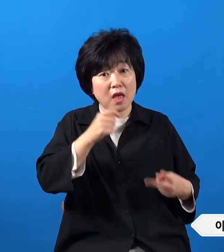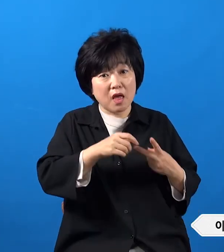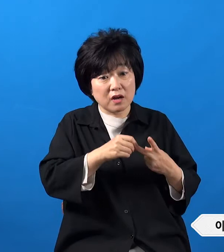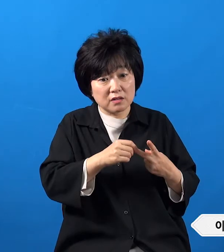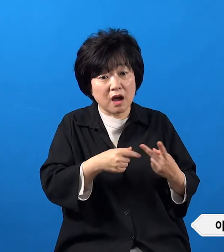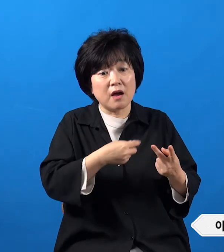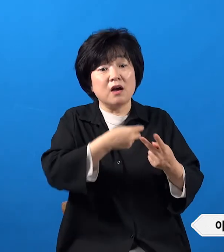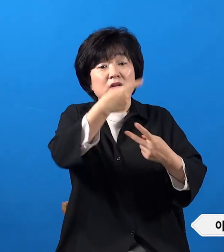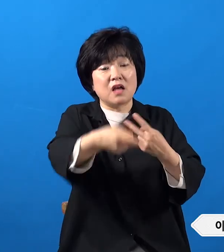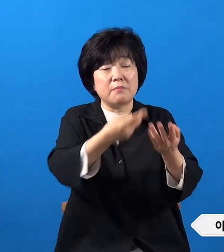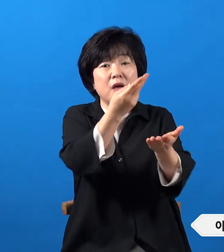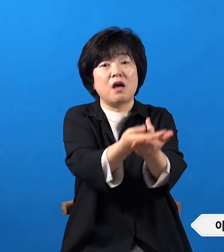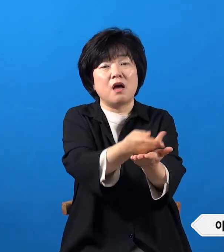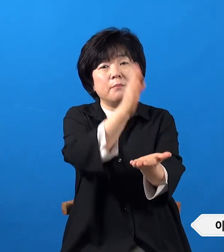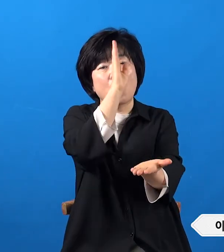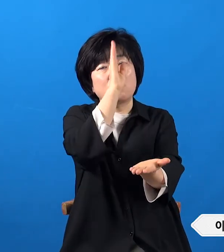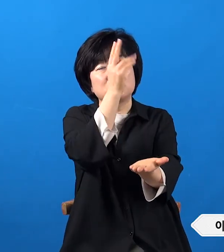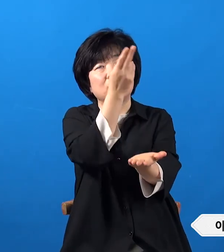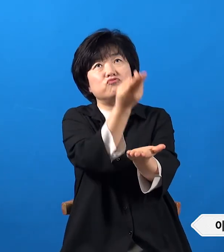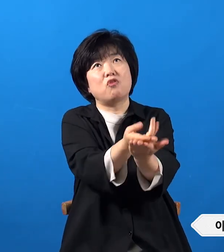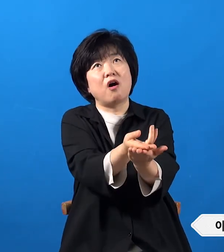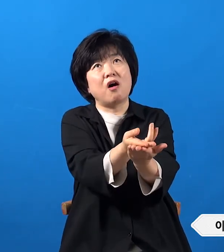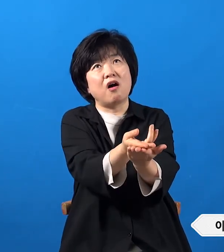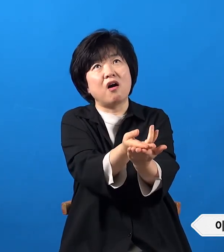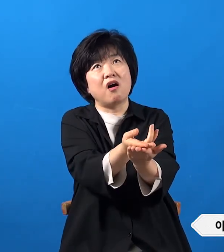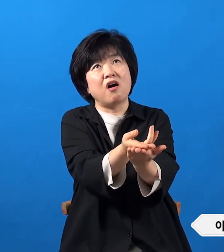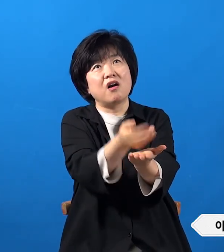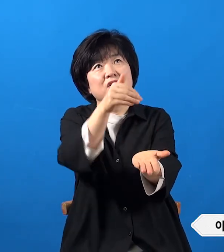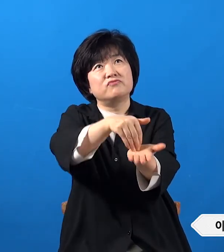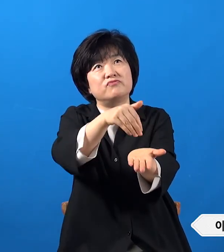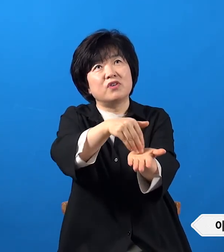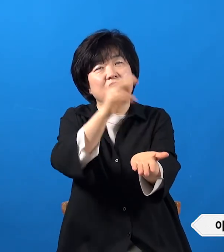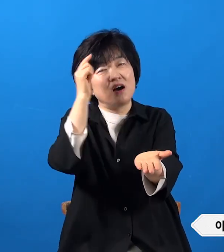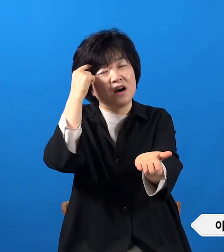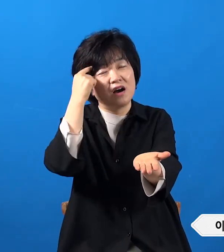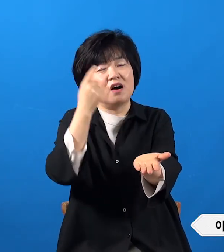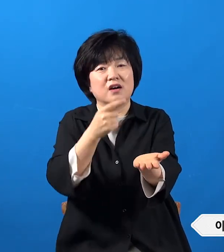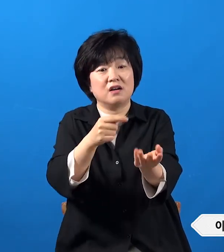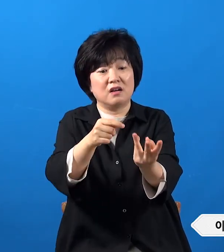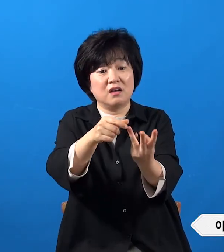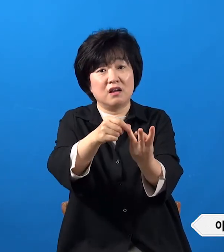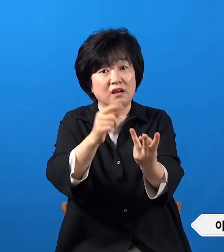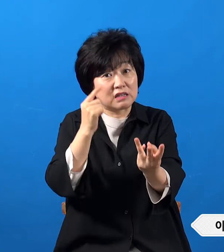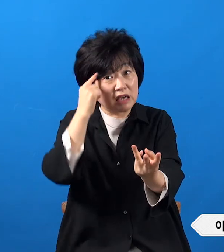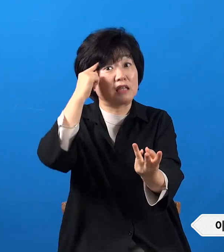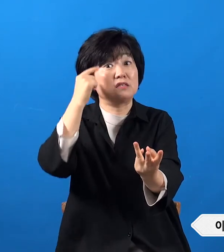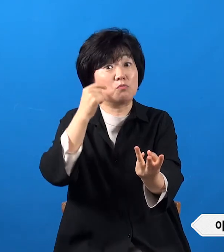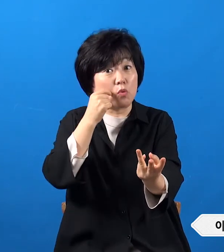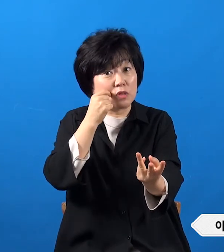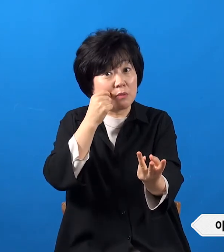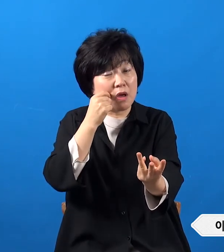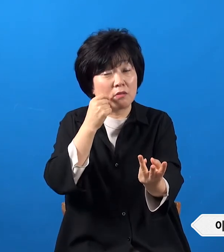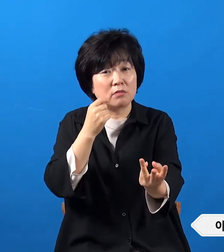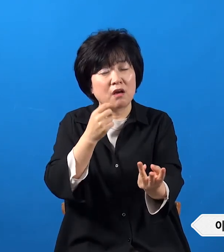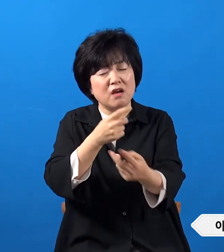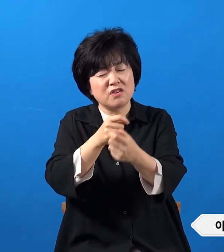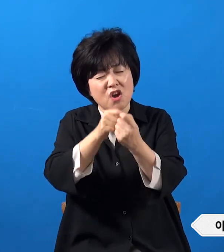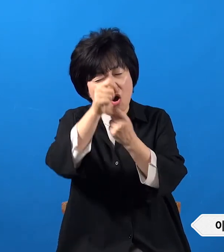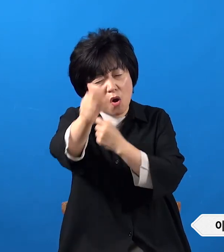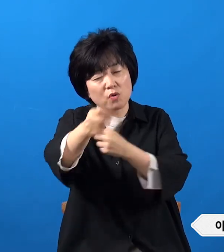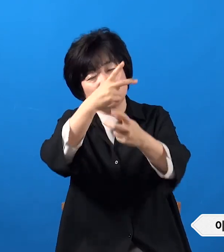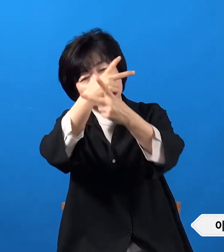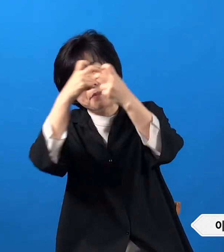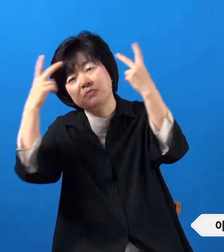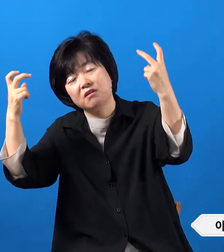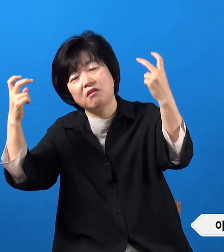누워서 생각하라고. 그래도 깨닫지 못하면 아예 영원히 잠재우신다. 목숨을 가져가신다 이 말이에요. 이렇게